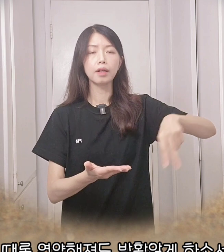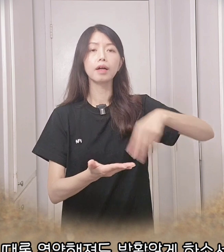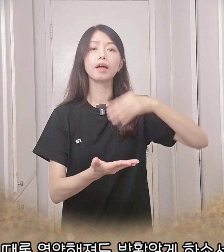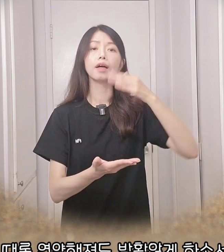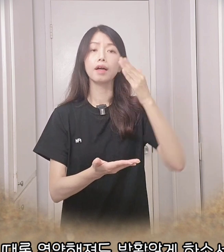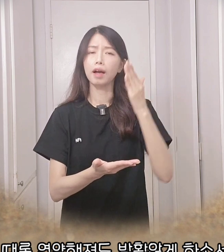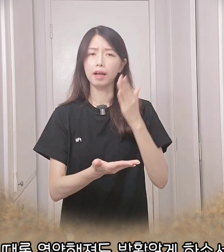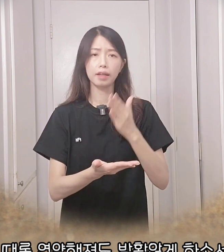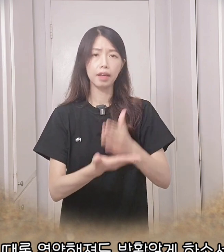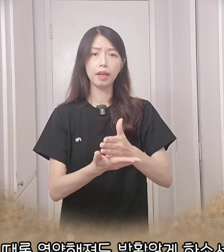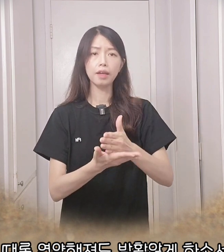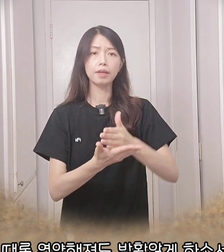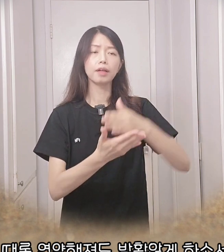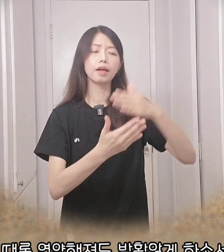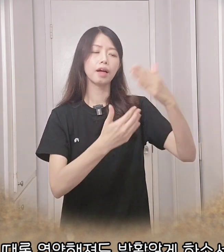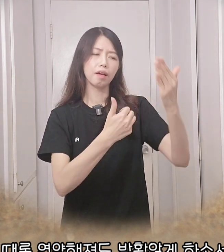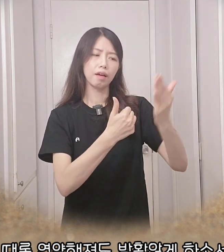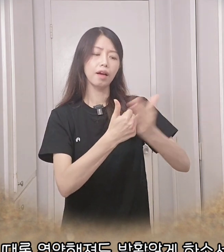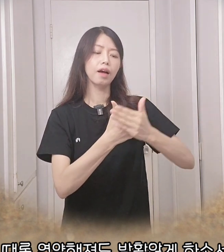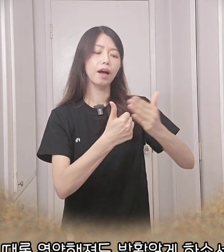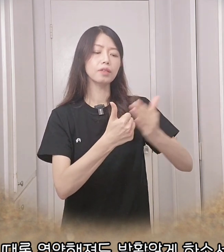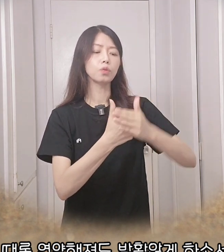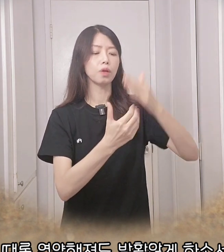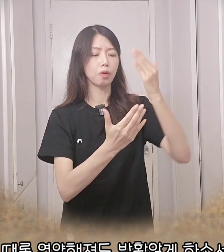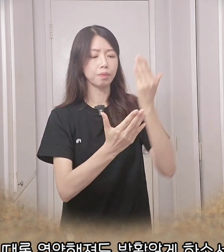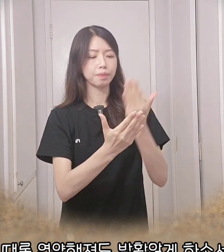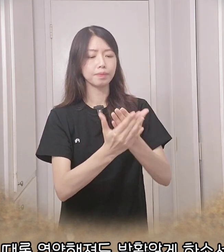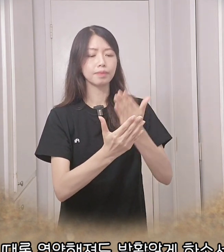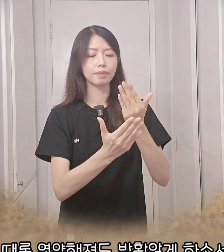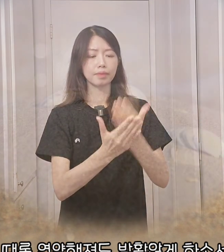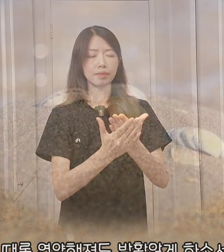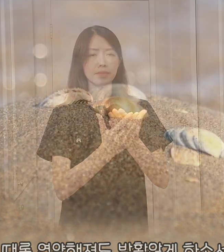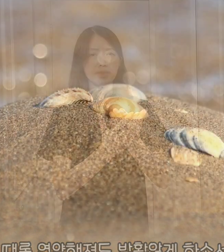방황 않게 하소서.